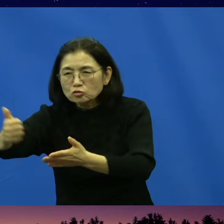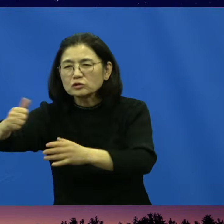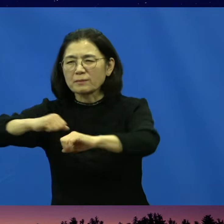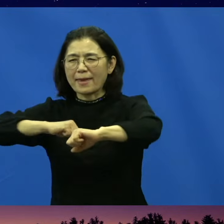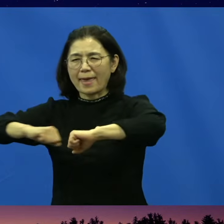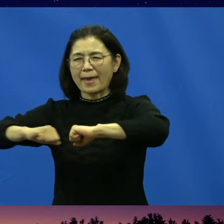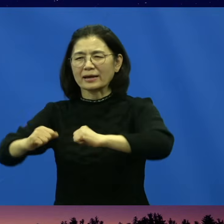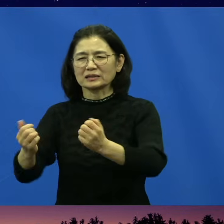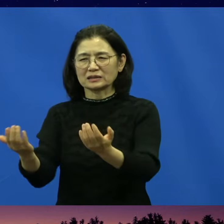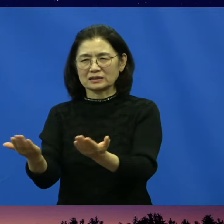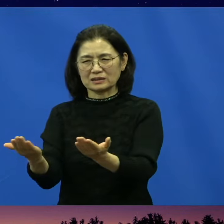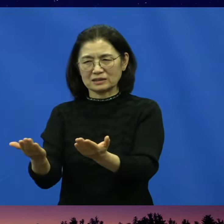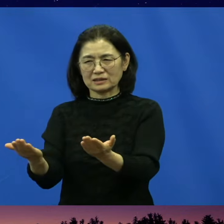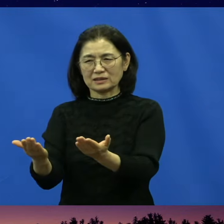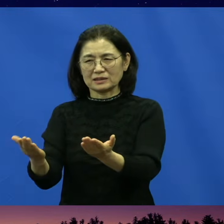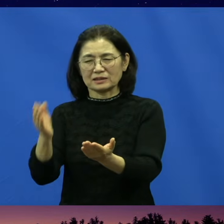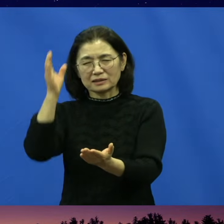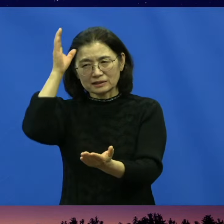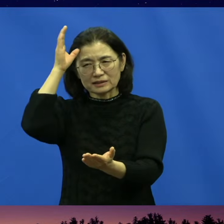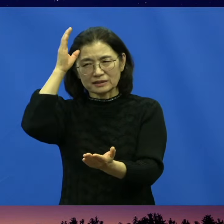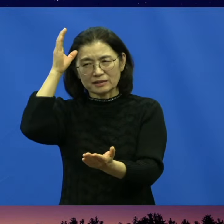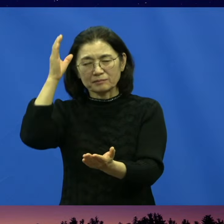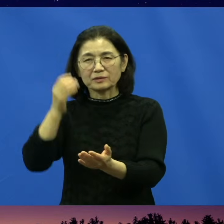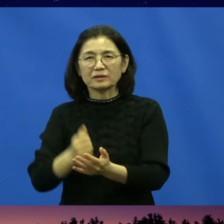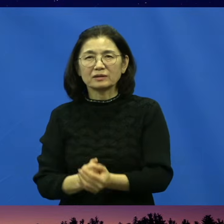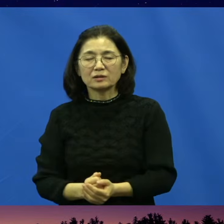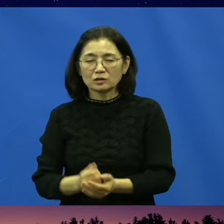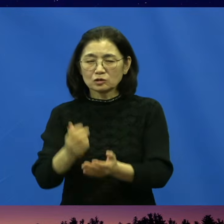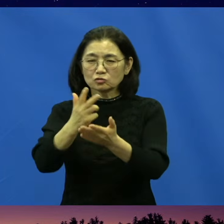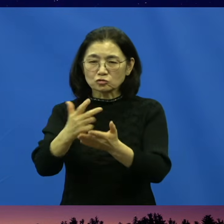여러분, 주님이 지나치시면 그걸로 끝입니다.